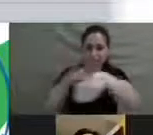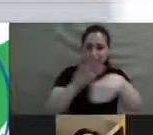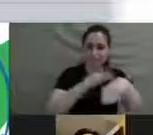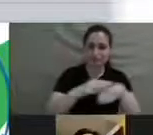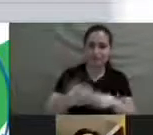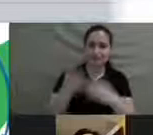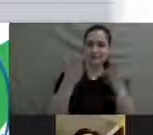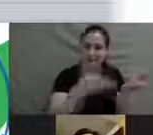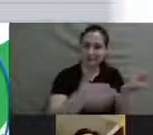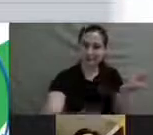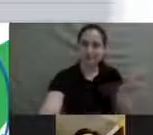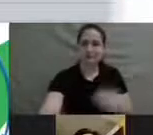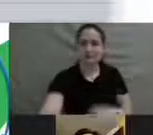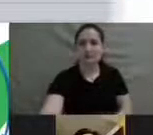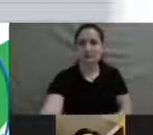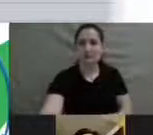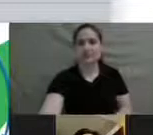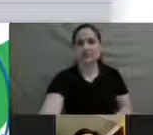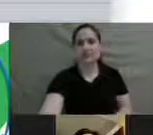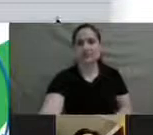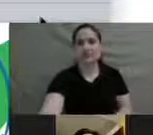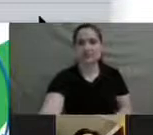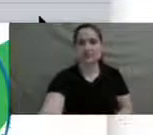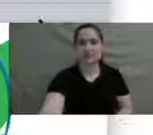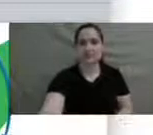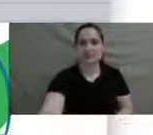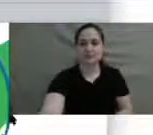Ahí están, miren, ahí están nuestras redes sociales.